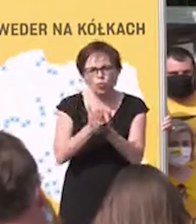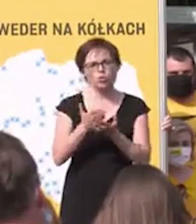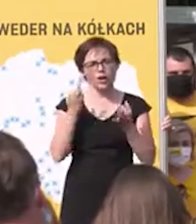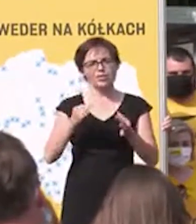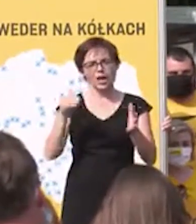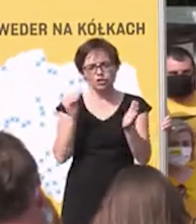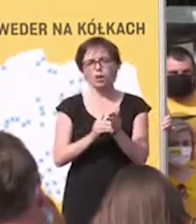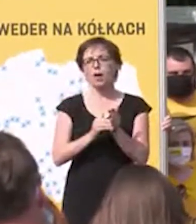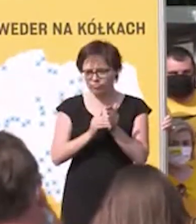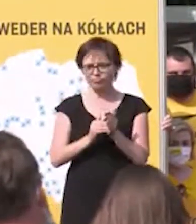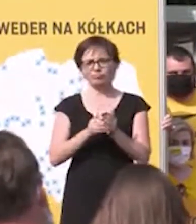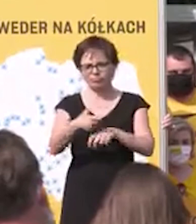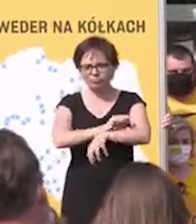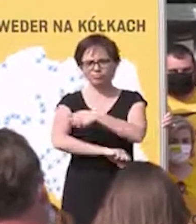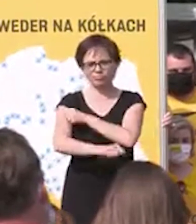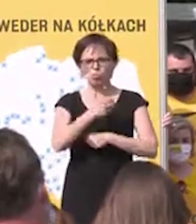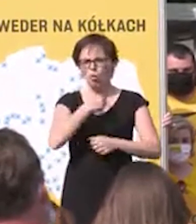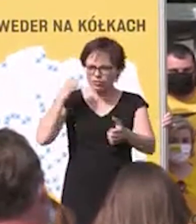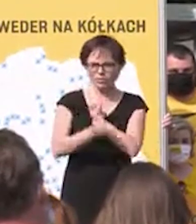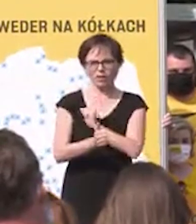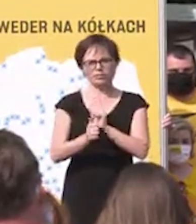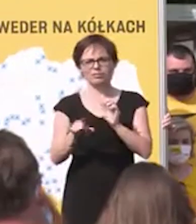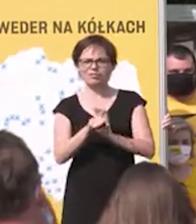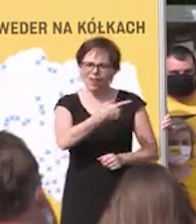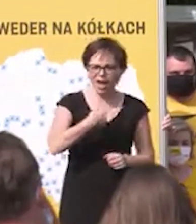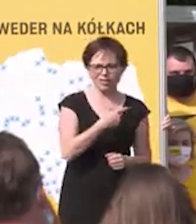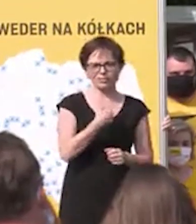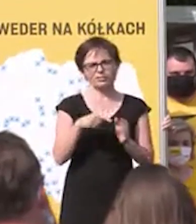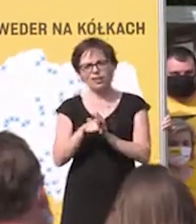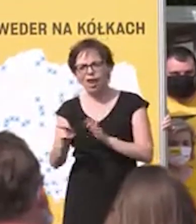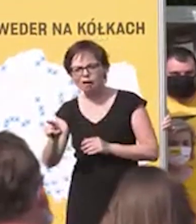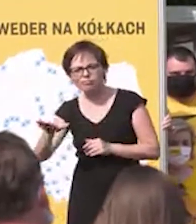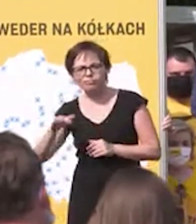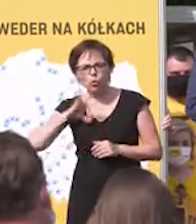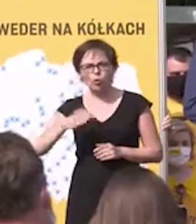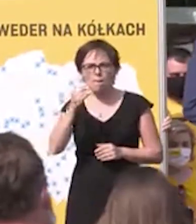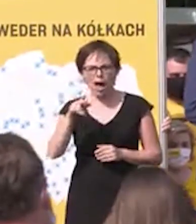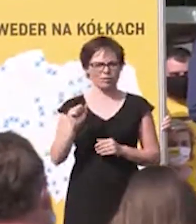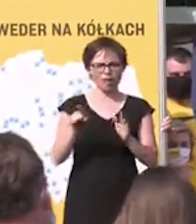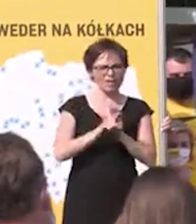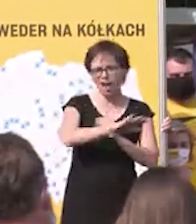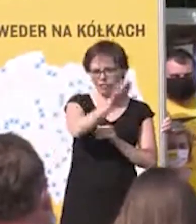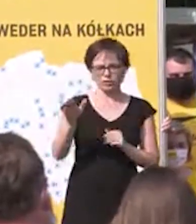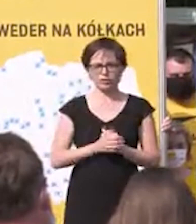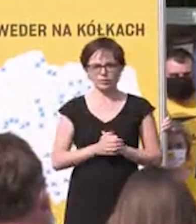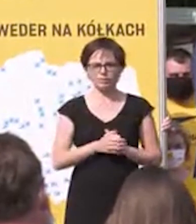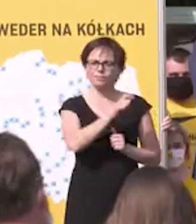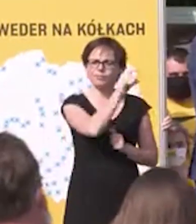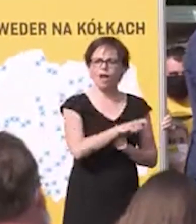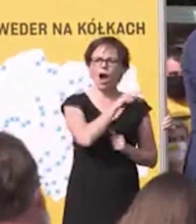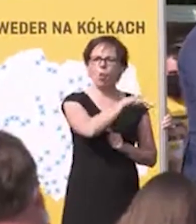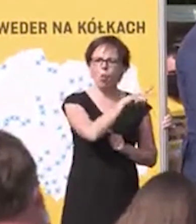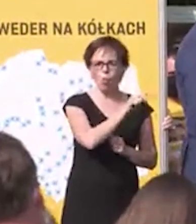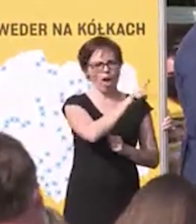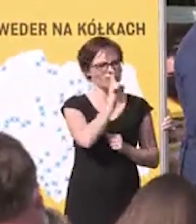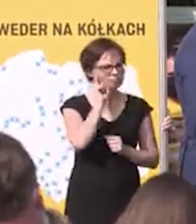Polskę. Dla nas, dla Marysi, dla nas wszystkich. I Ula, jej wytrzymałość,